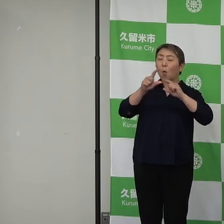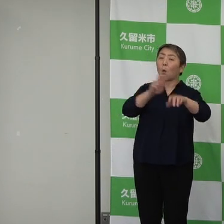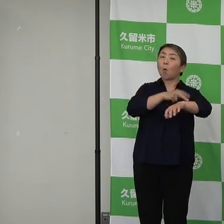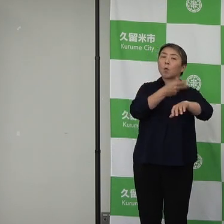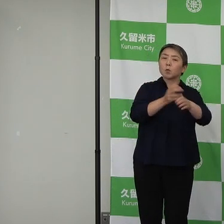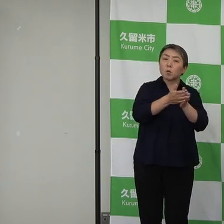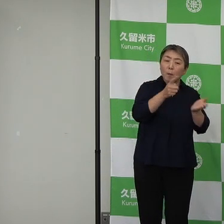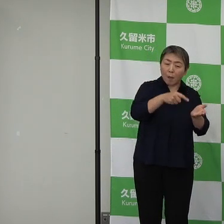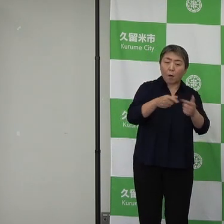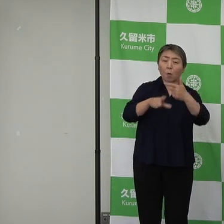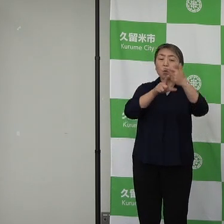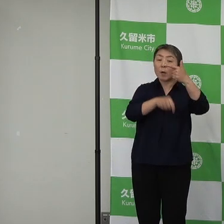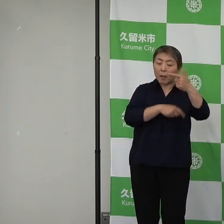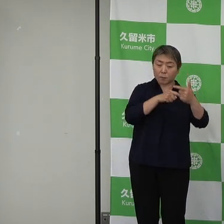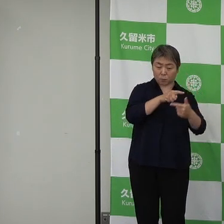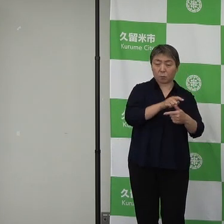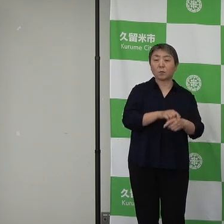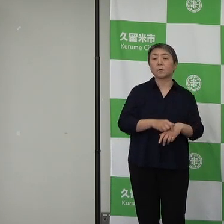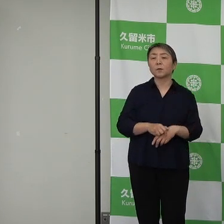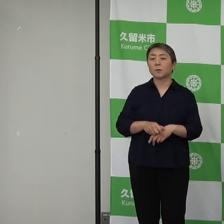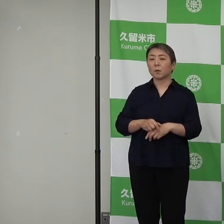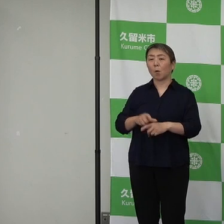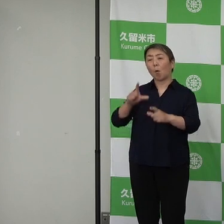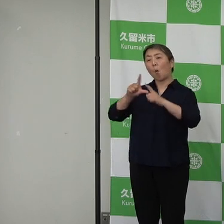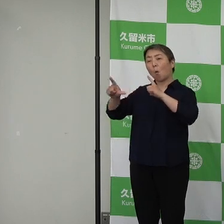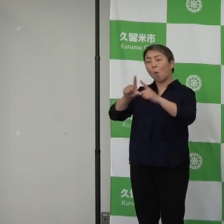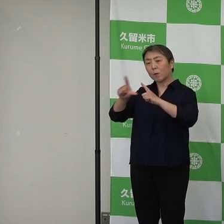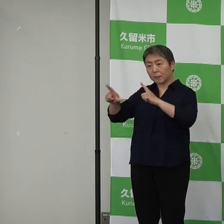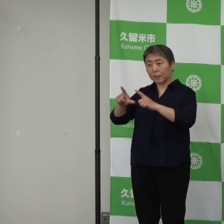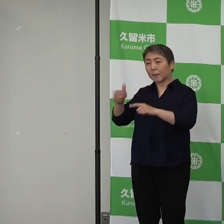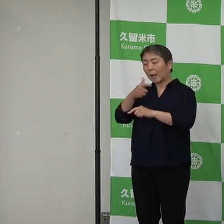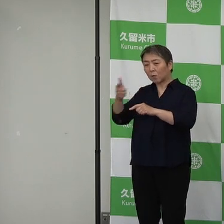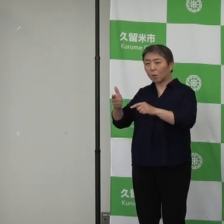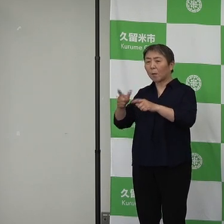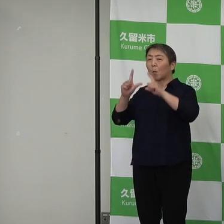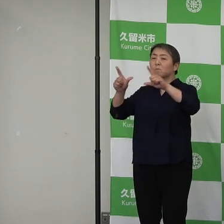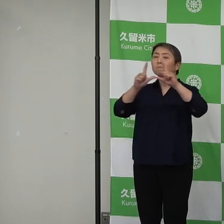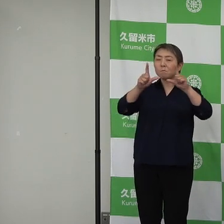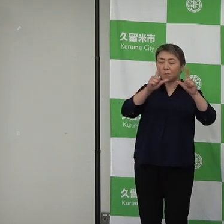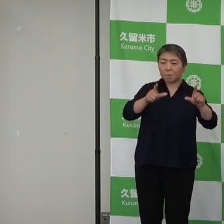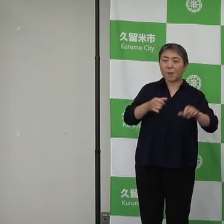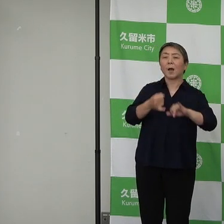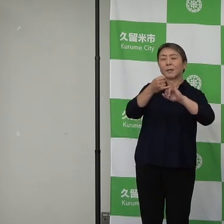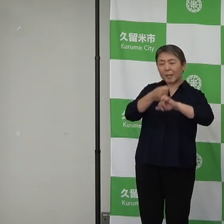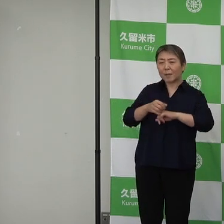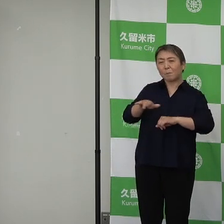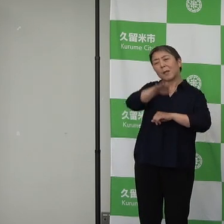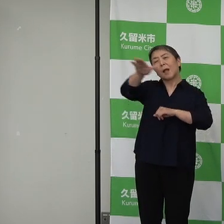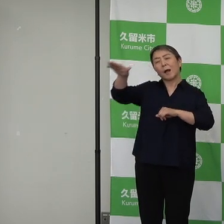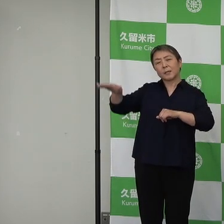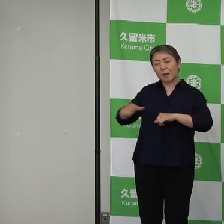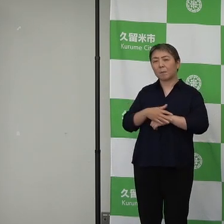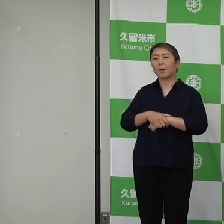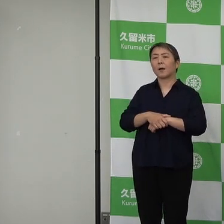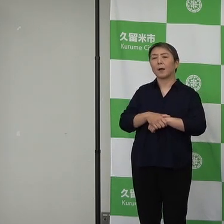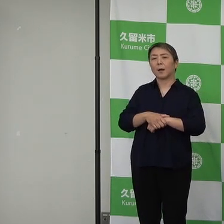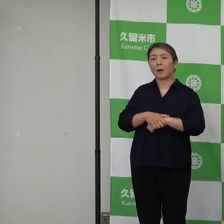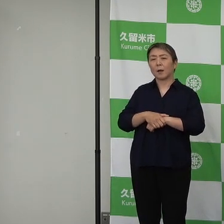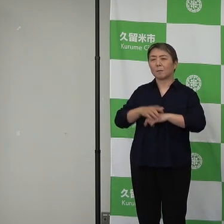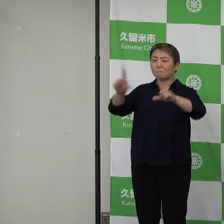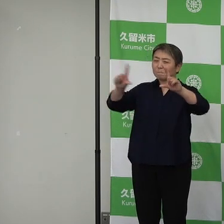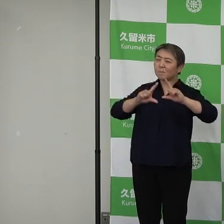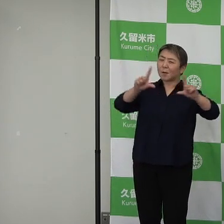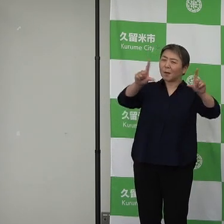米6月号や市公式 LINE などでもお知らせしますので、ぜひ多くの皆様の回答